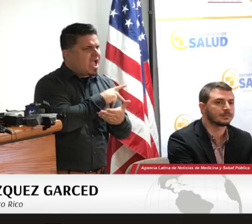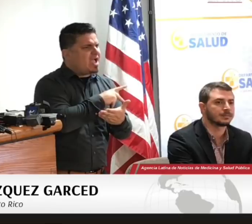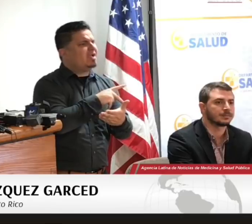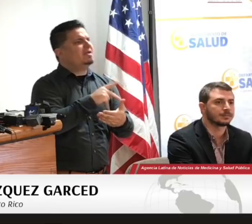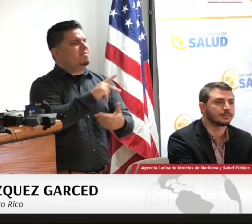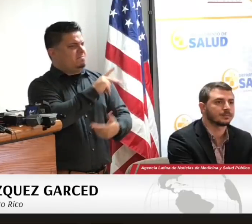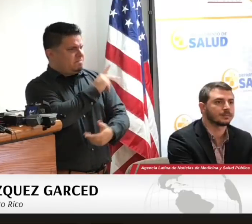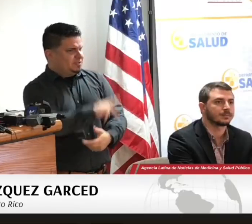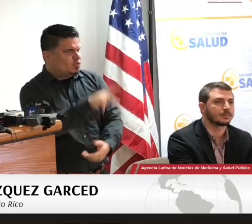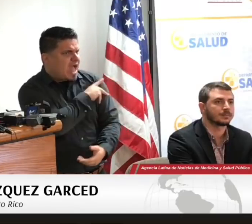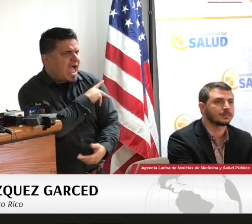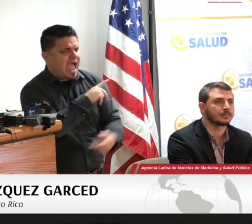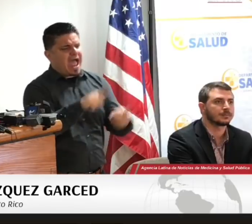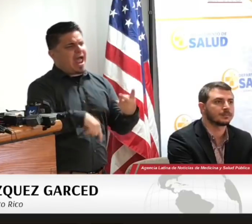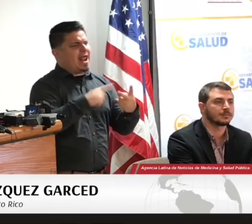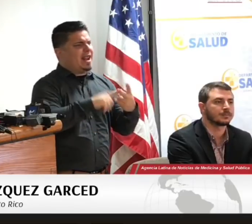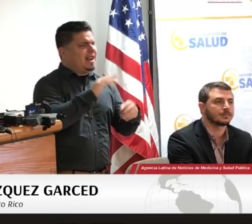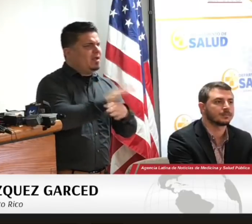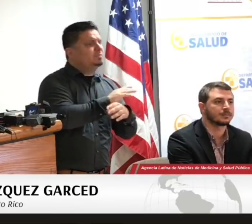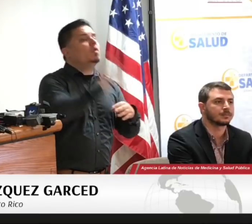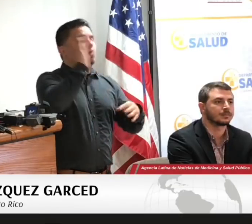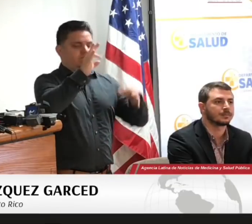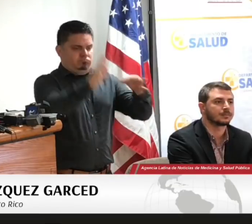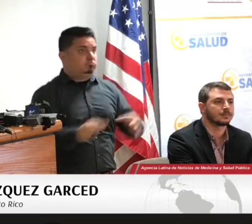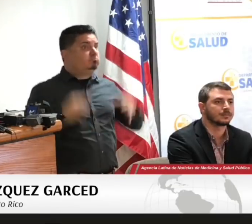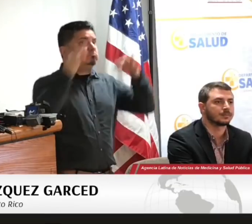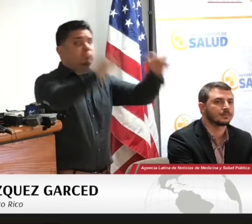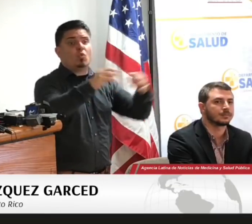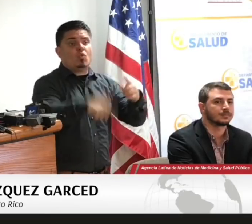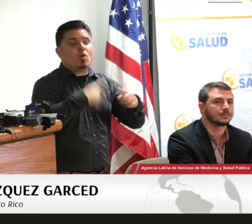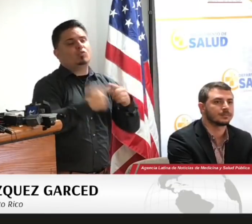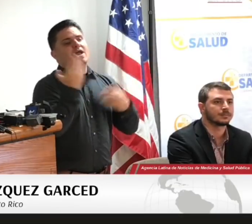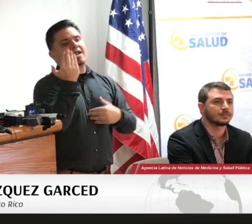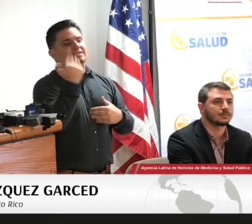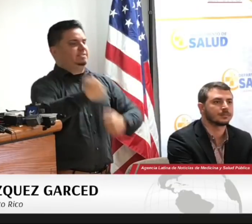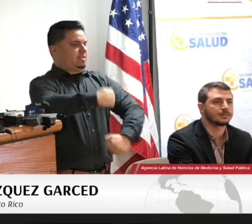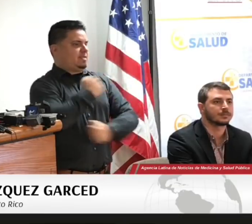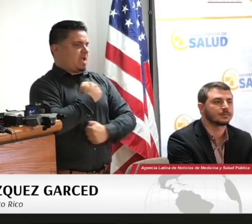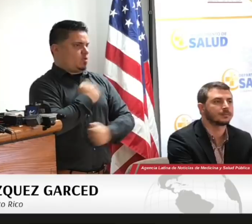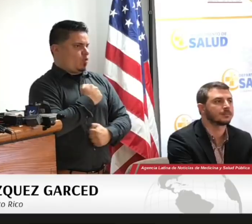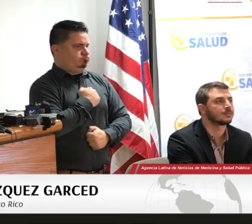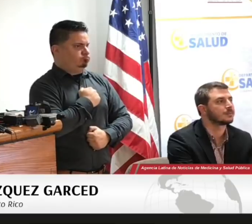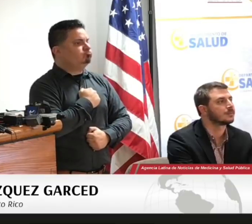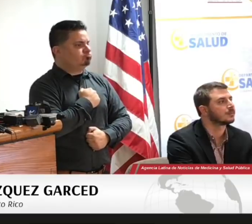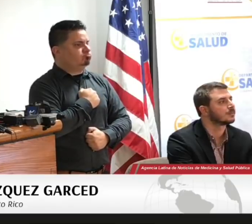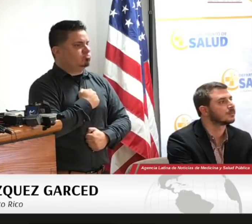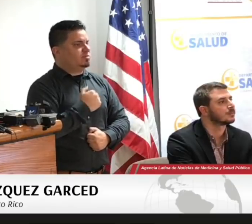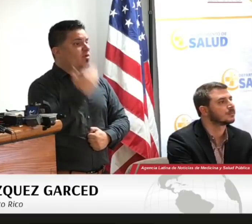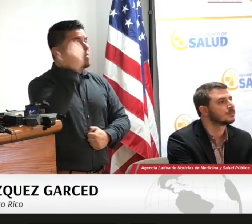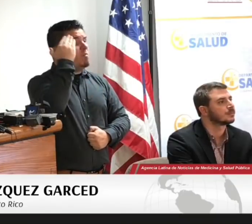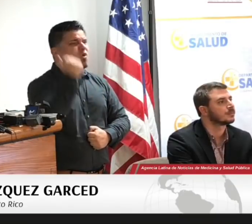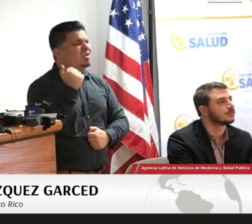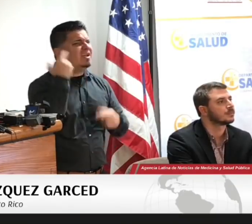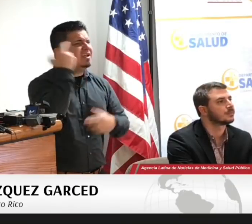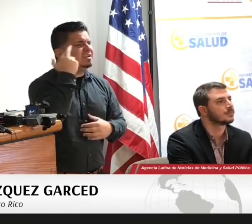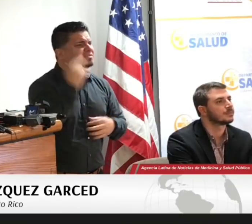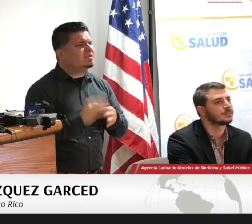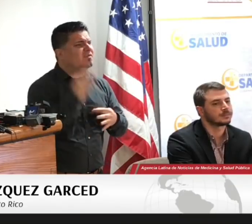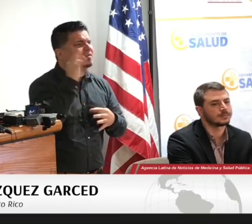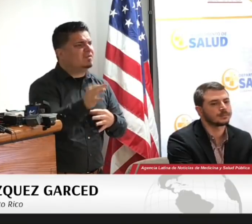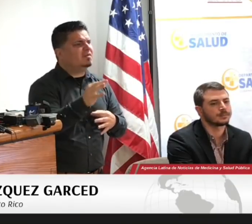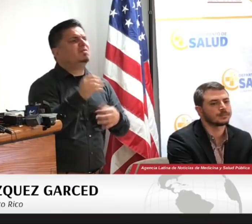planillas se va a extender al 15 de mayo. ¿Por qué se extiende? A pesar de que la gran mayoría de